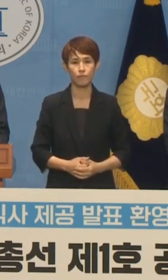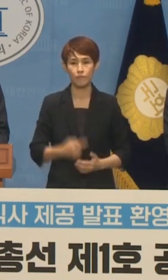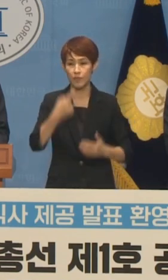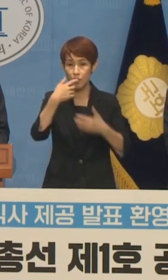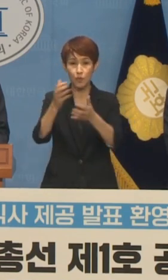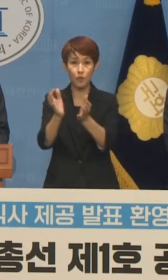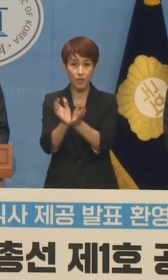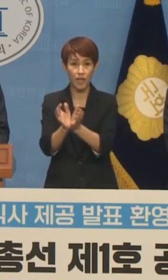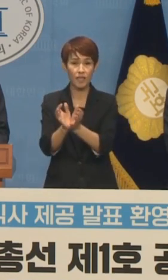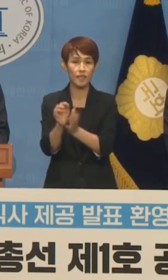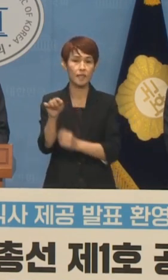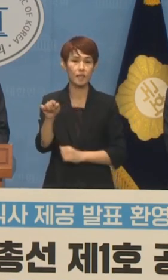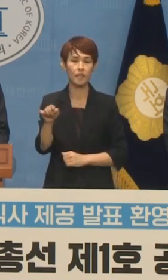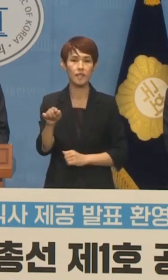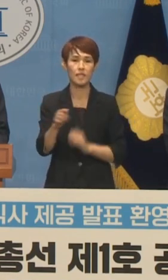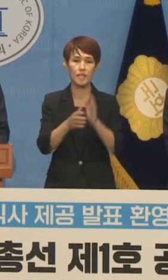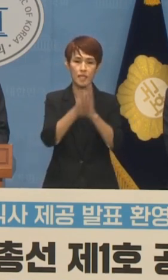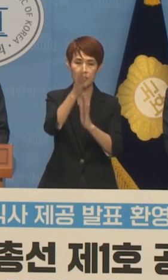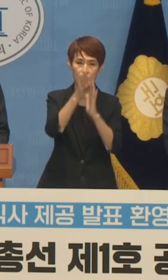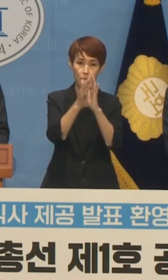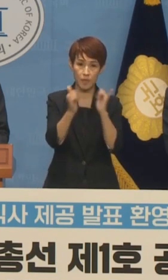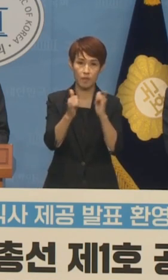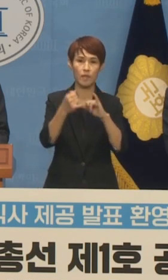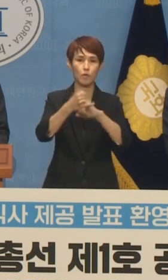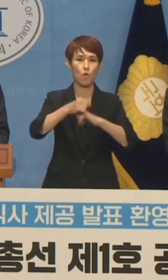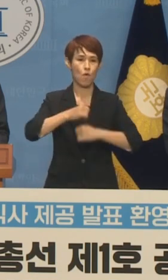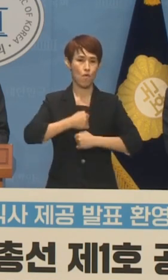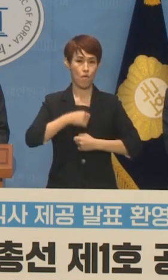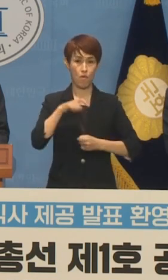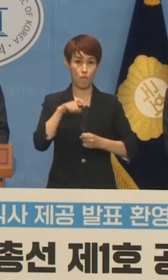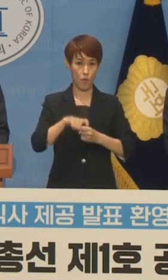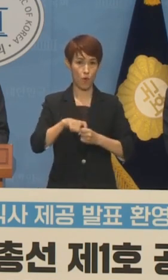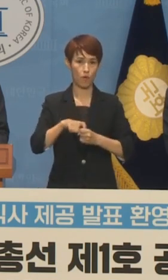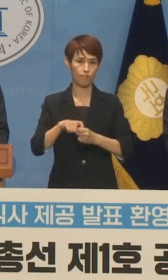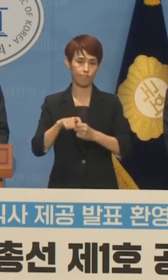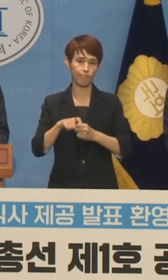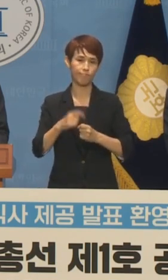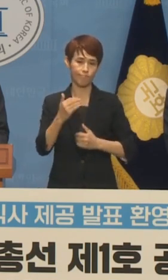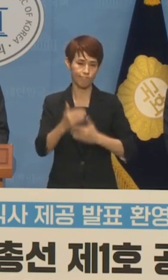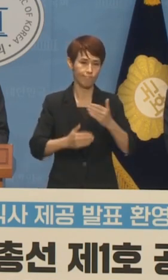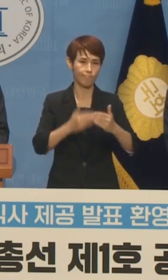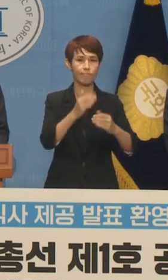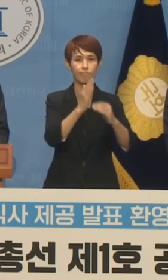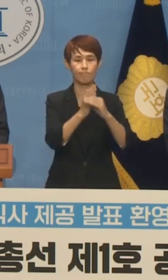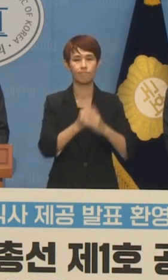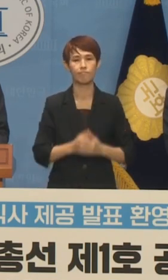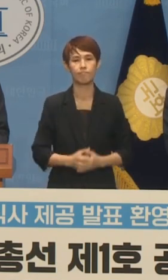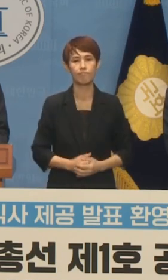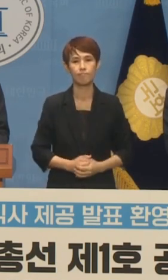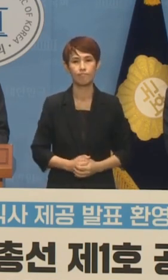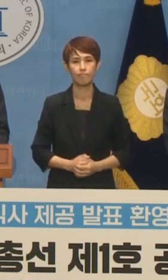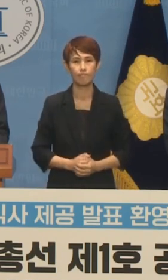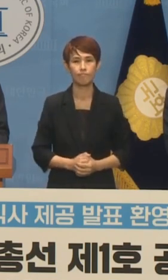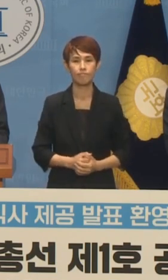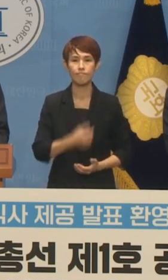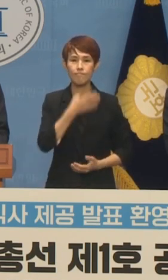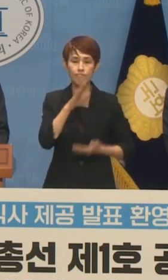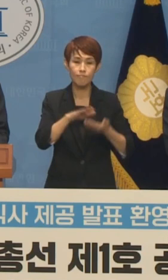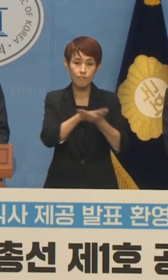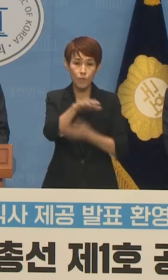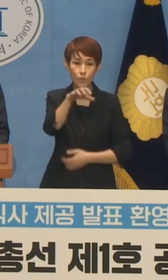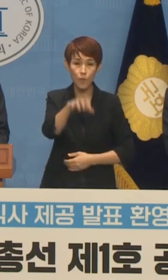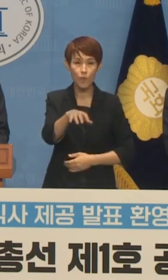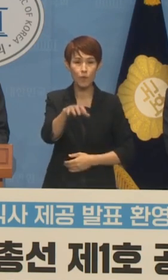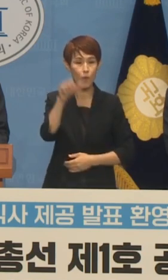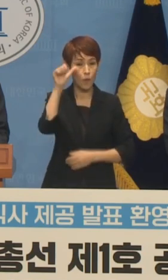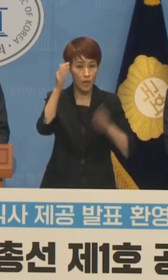더불어민주당 서울시당은 시민과의 약속을 지키기 위한 조치를 계속해서 진행하고 있습니다. 경로당 주 5일